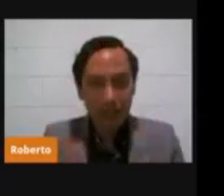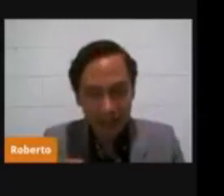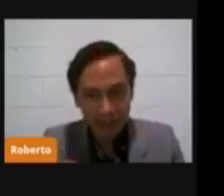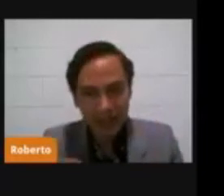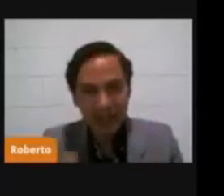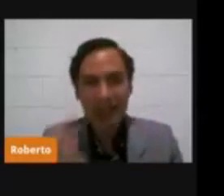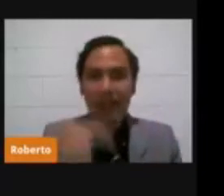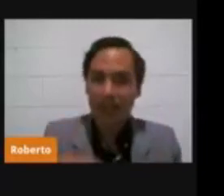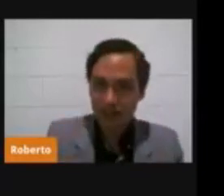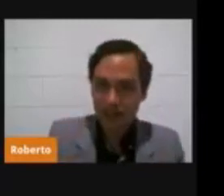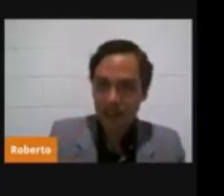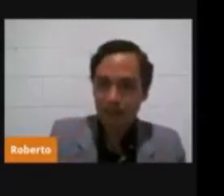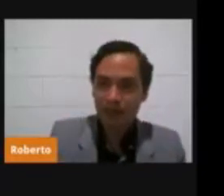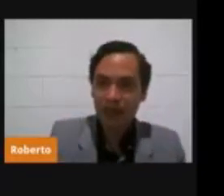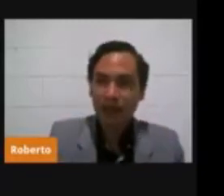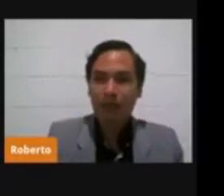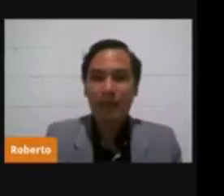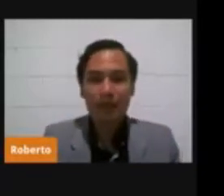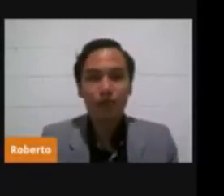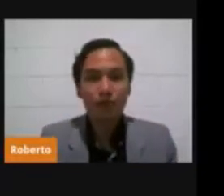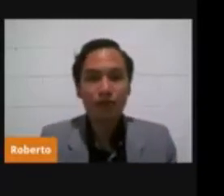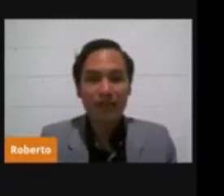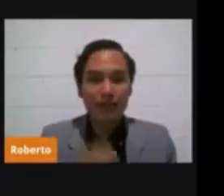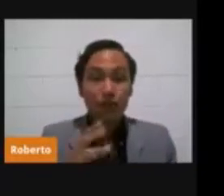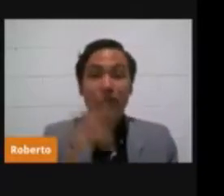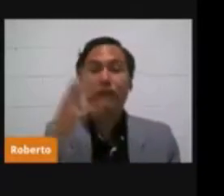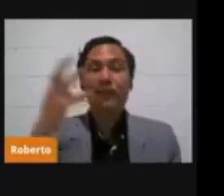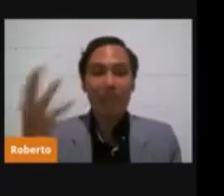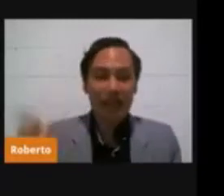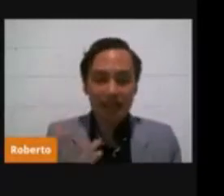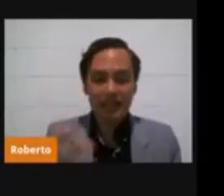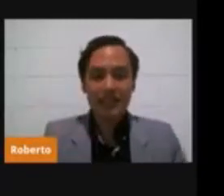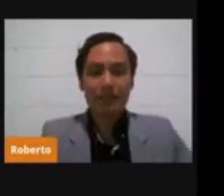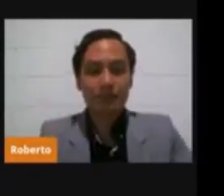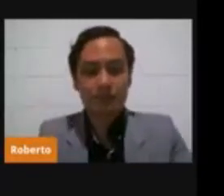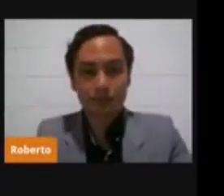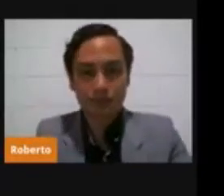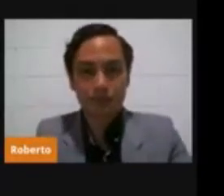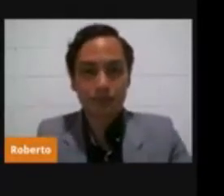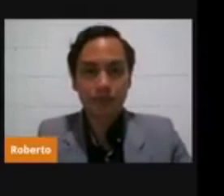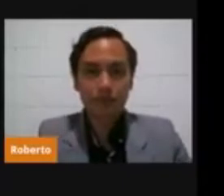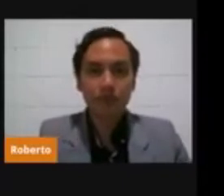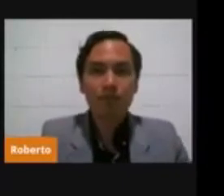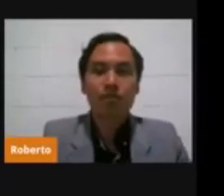tipo de discapacidad, eso sí, pero no es una enfermedad en sí.